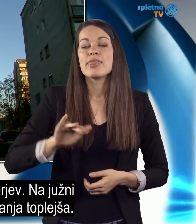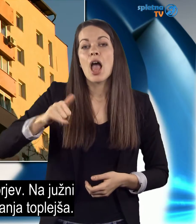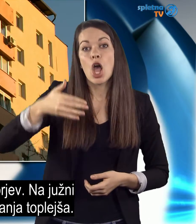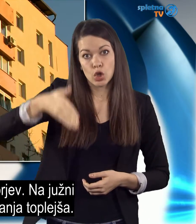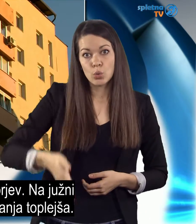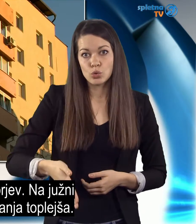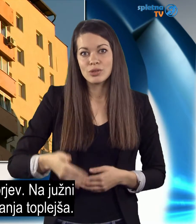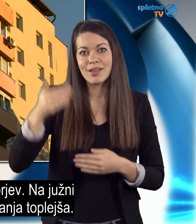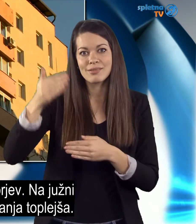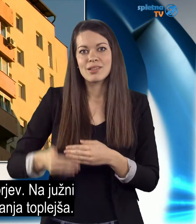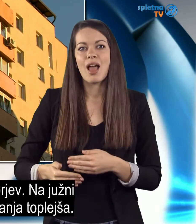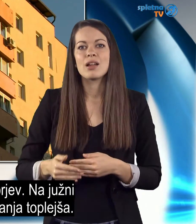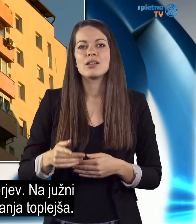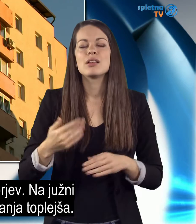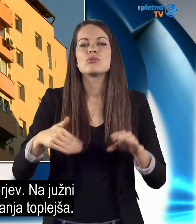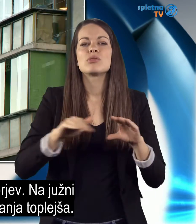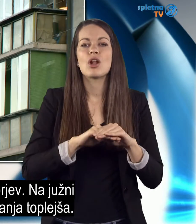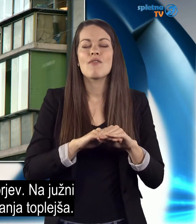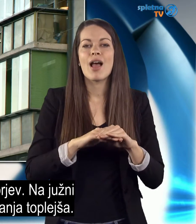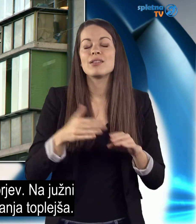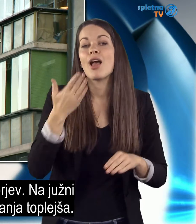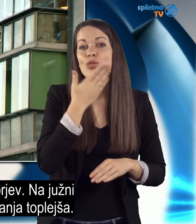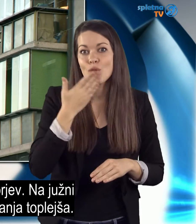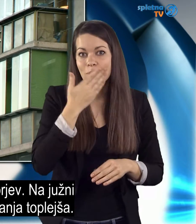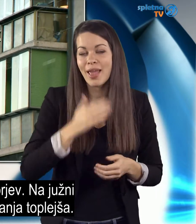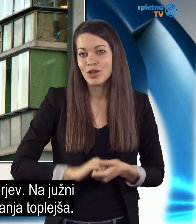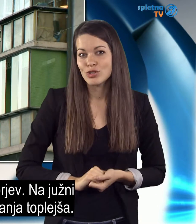Na južni strani so stanovanja toplejša.